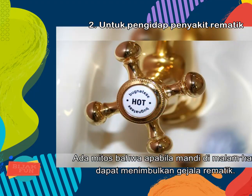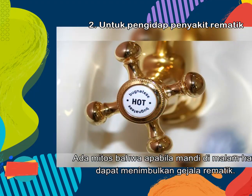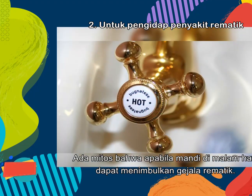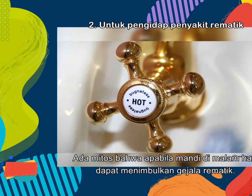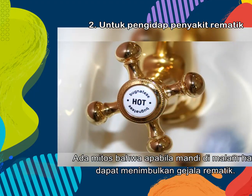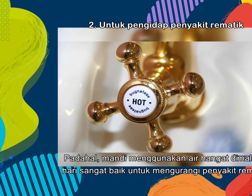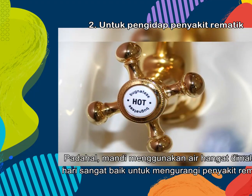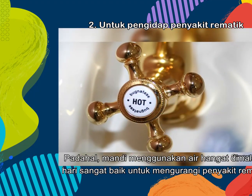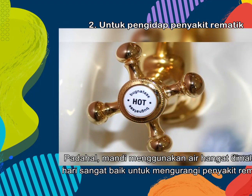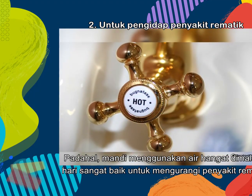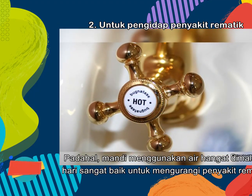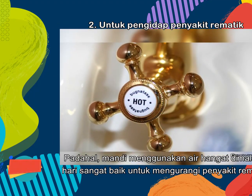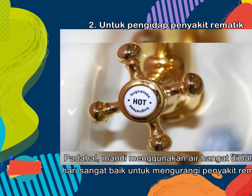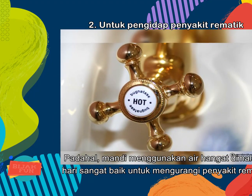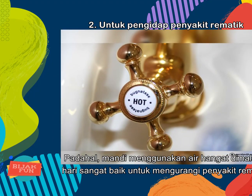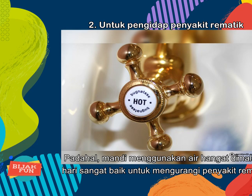untuk pengidap penyakit rematik,